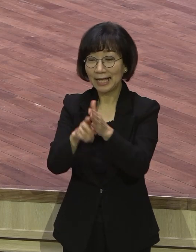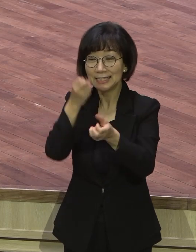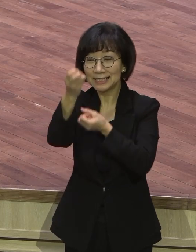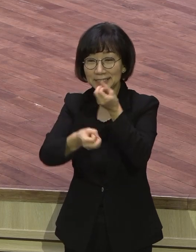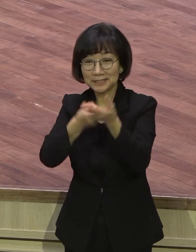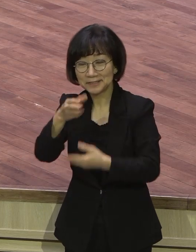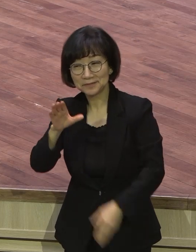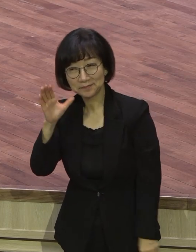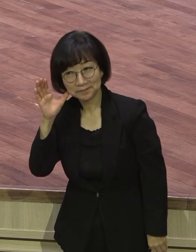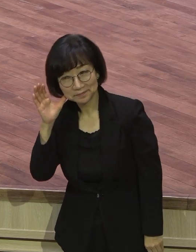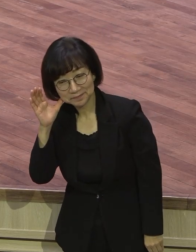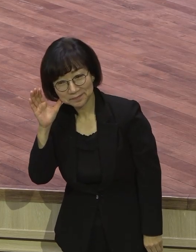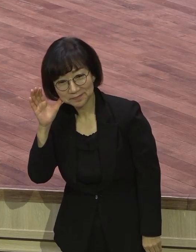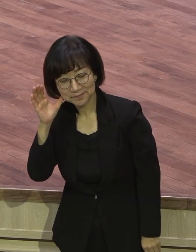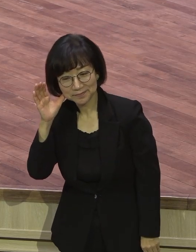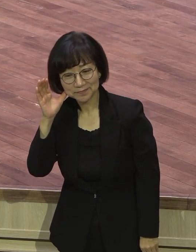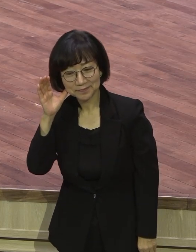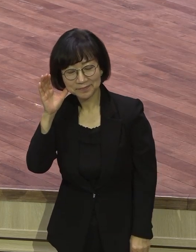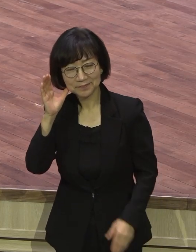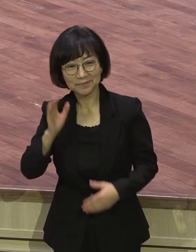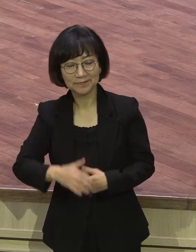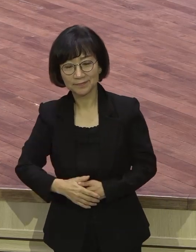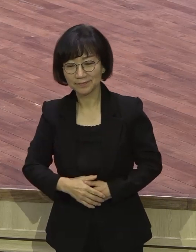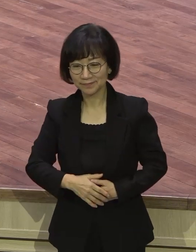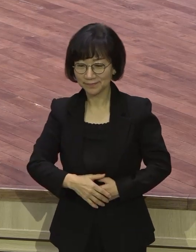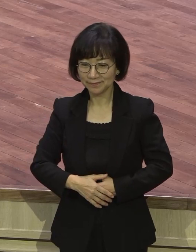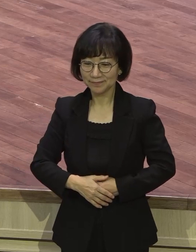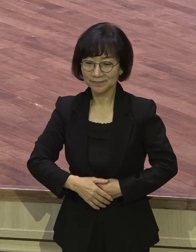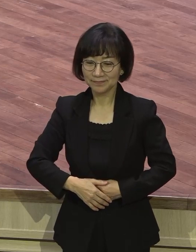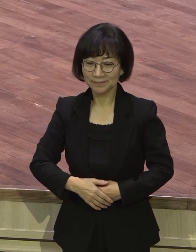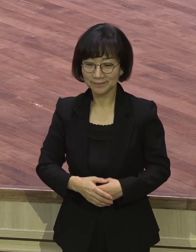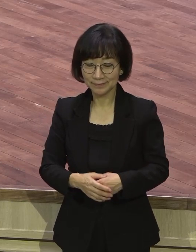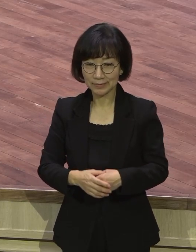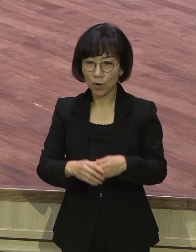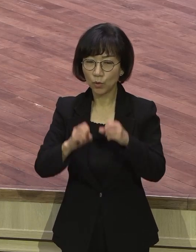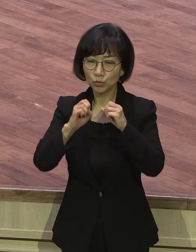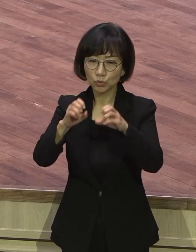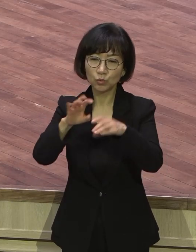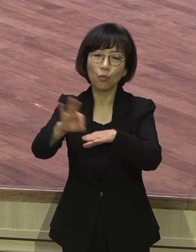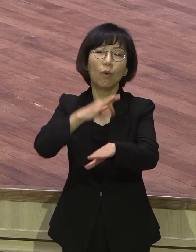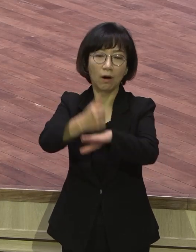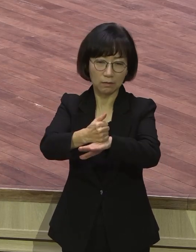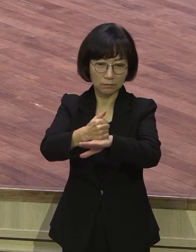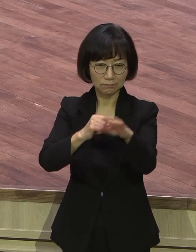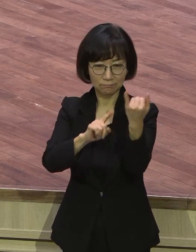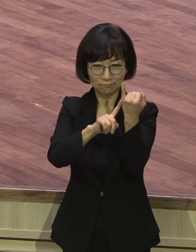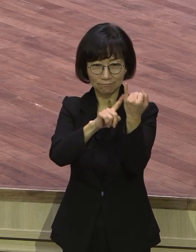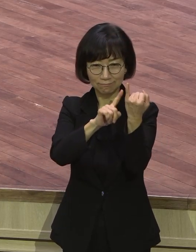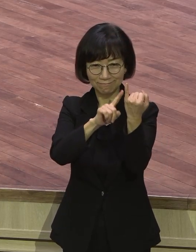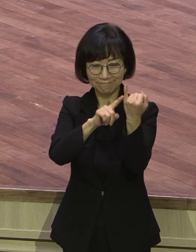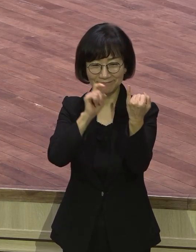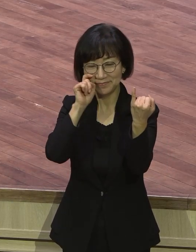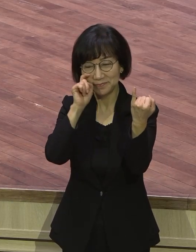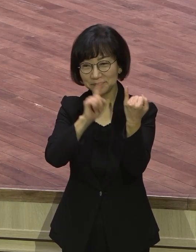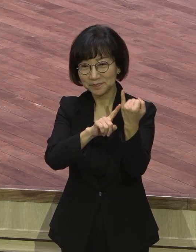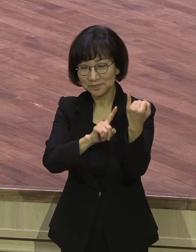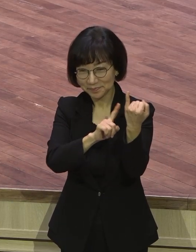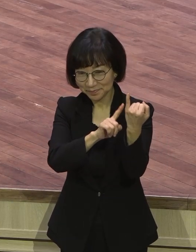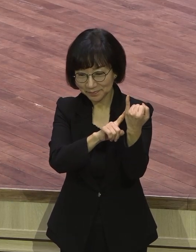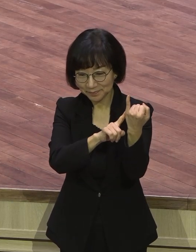이 성도들에게 뭐라고 말하느냐 하니까요. 전도왕이자 전도왕 뭐라고 말하느냐 하니까